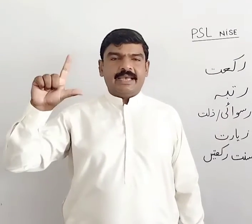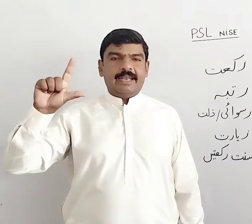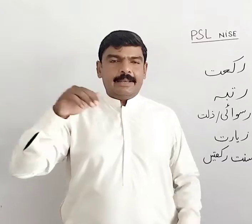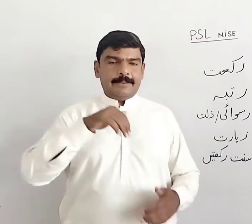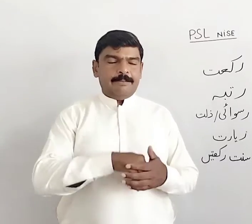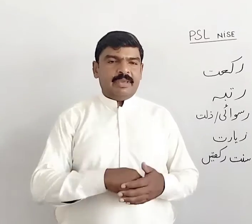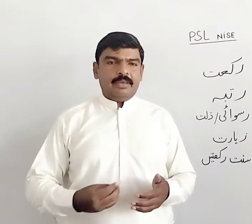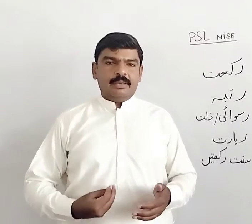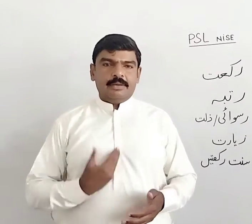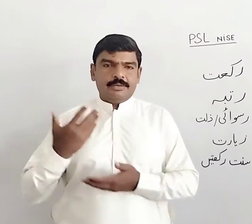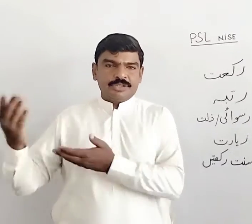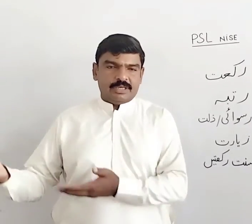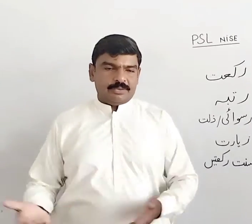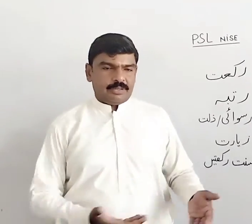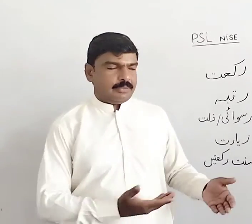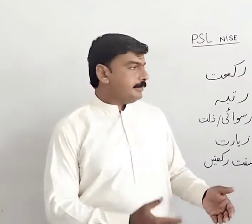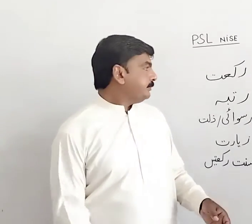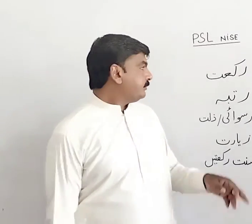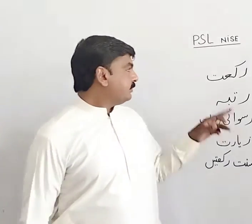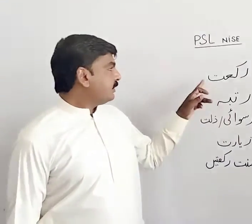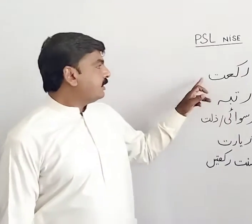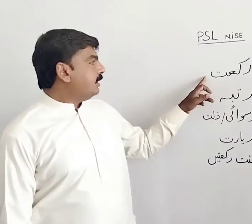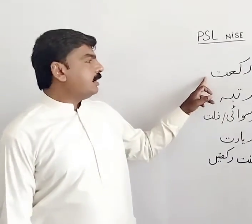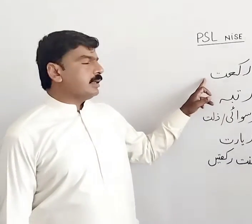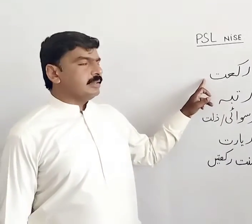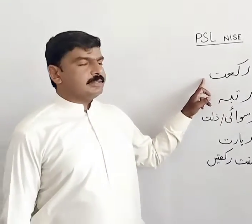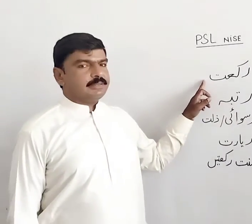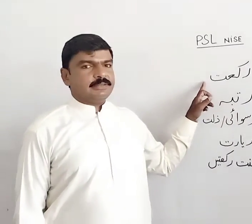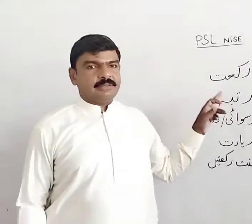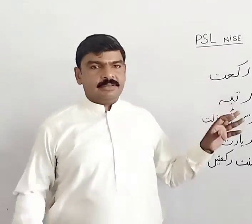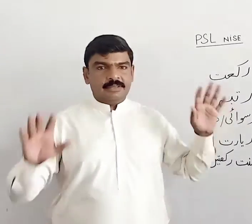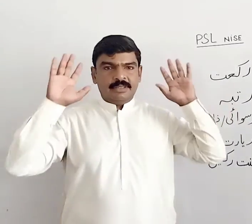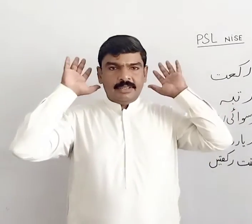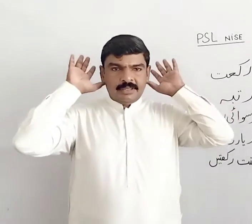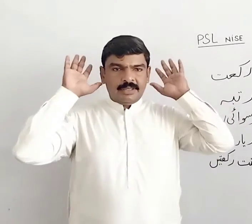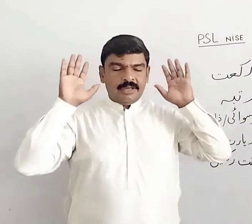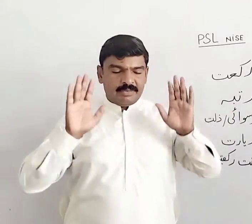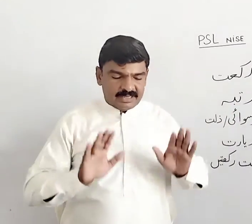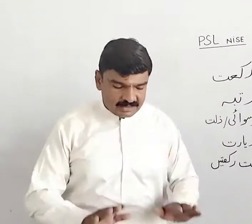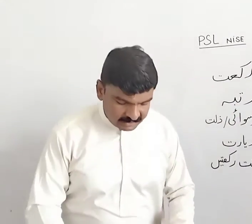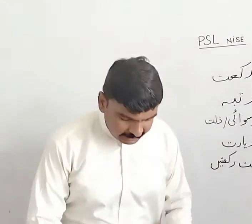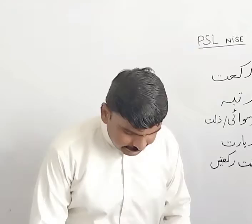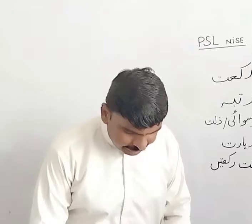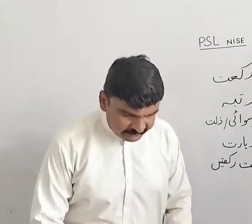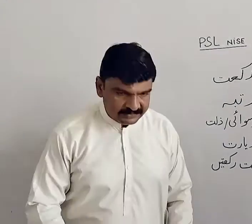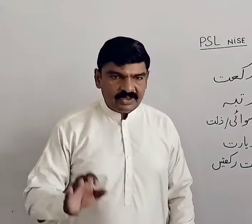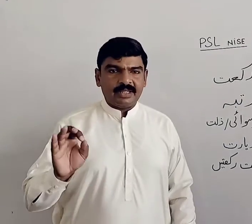ESL में खुश आमदीद। रकत नमाज का साइन, साथ